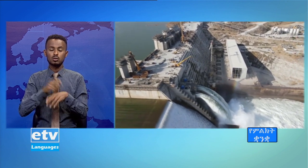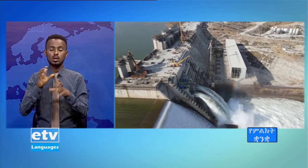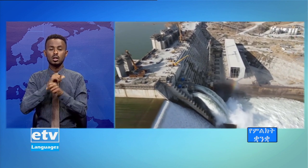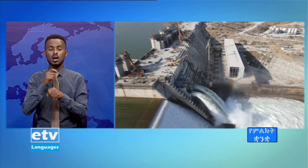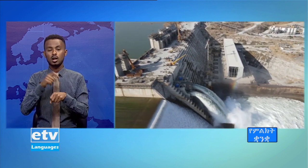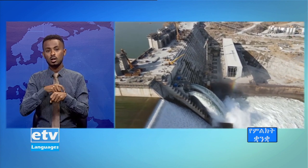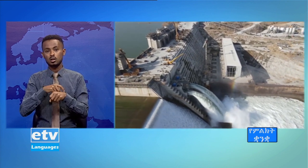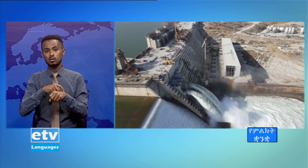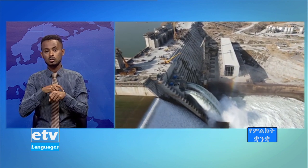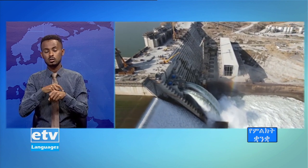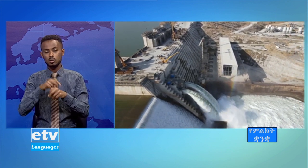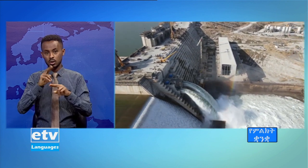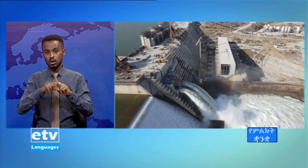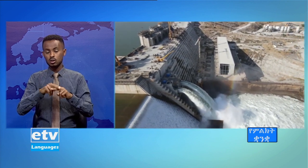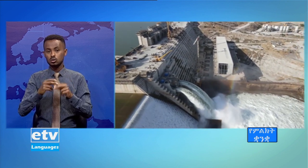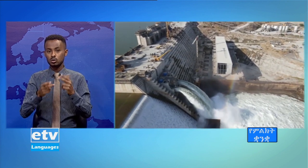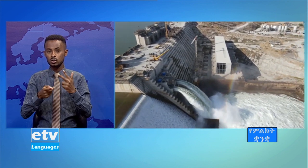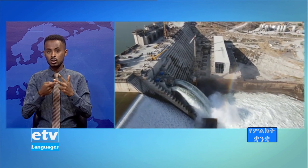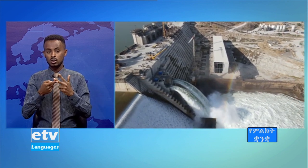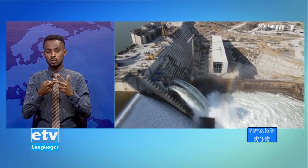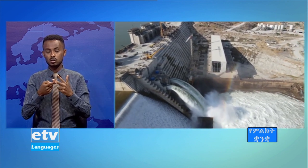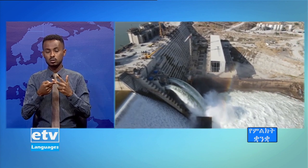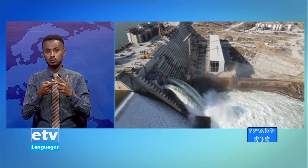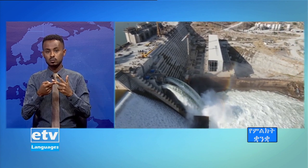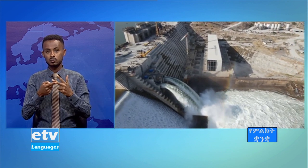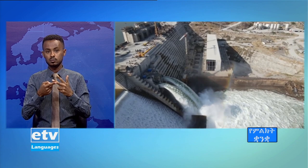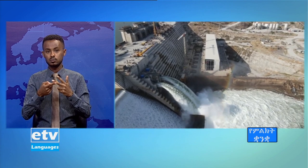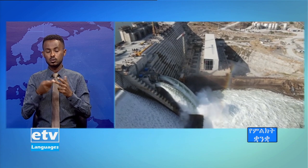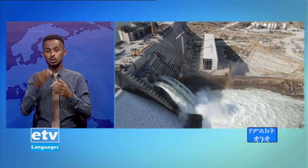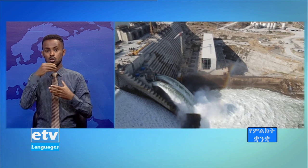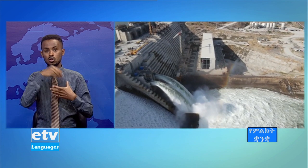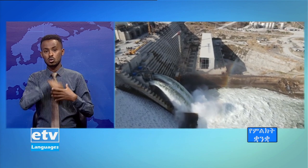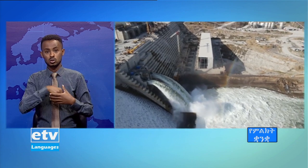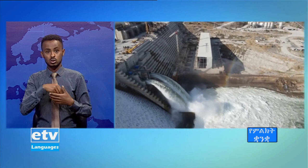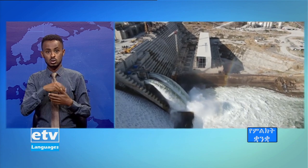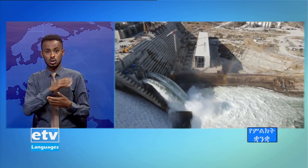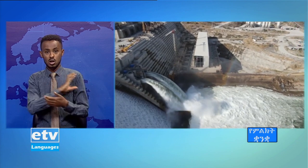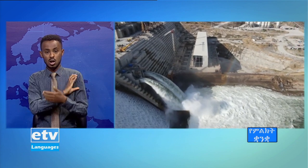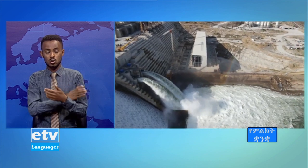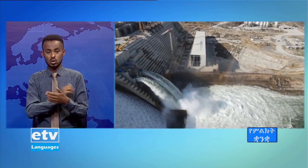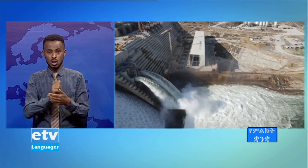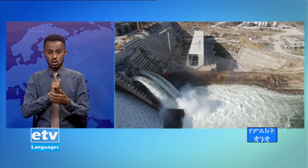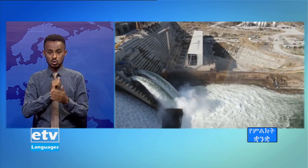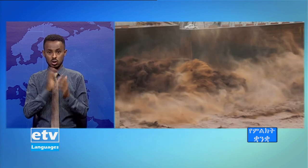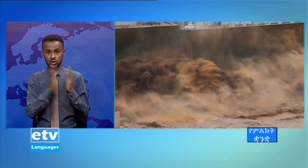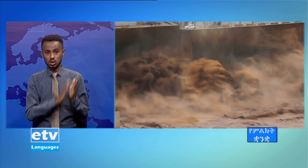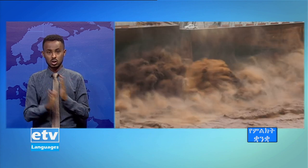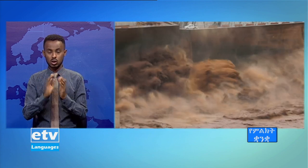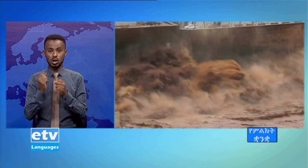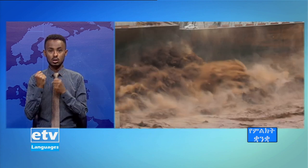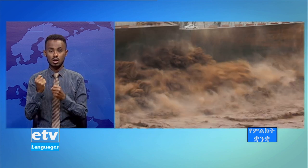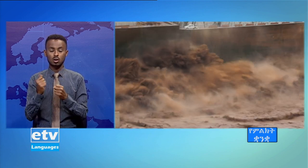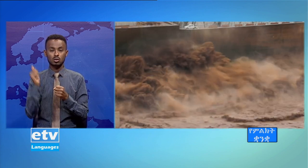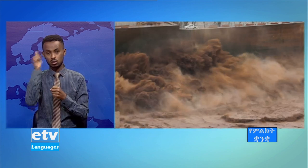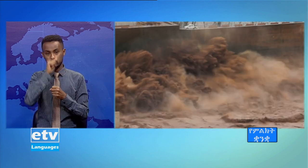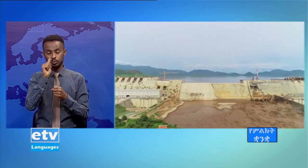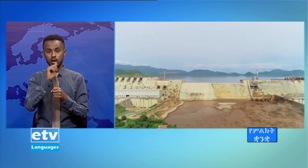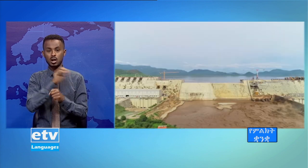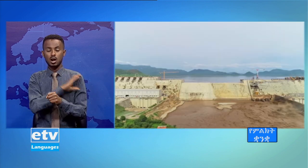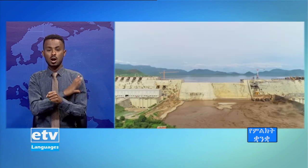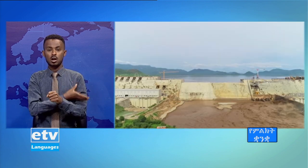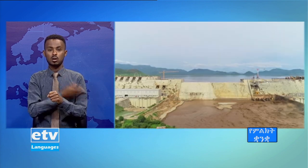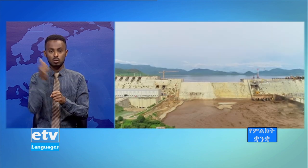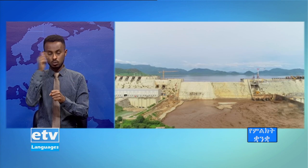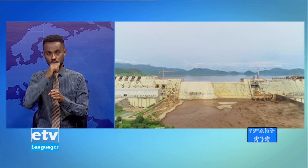ይቆረጣል፣ ሶስት የውስጥ ኃይሎች ራሳቸውን ካደራጁና ካጠናከሩ የኢትዮጵያን ኃይል ወይም